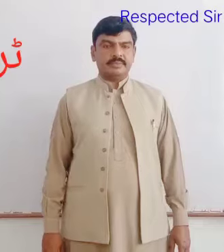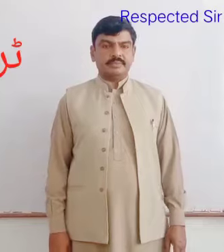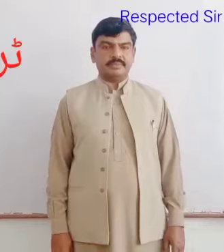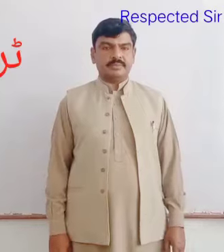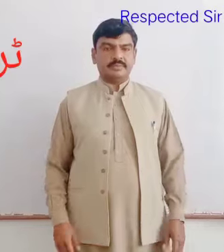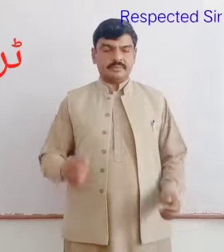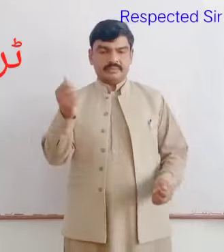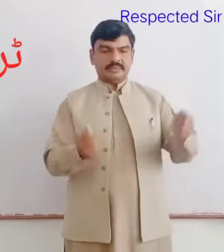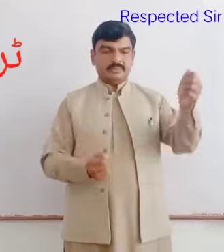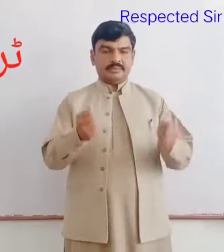ट्रैक्टर,